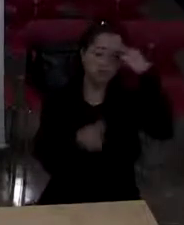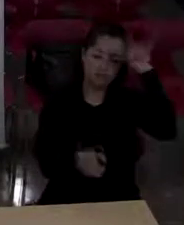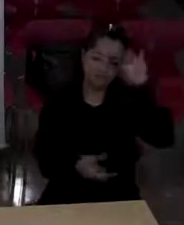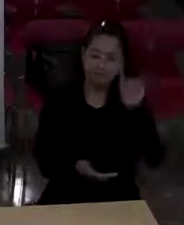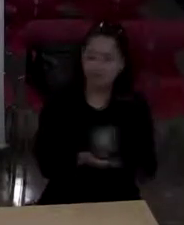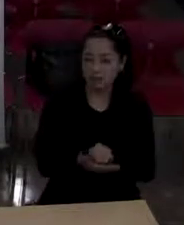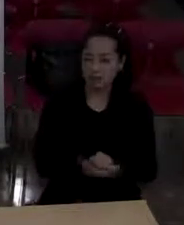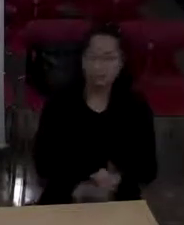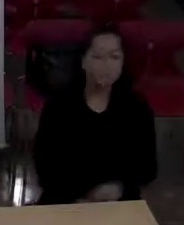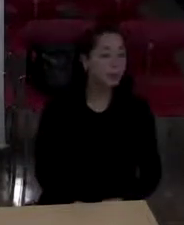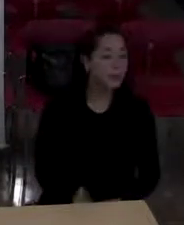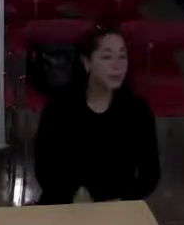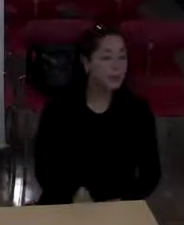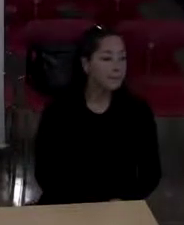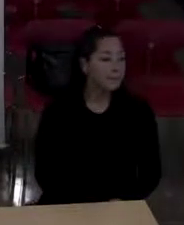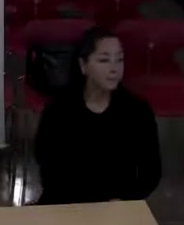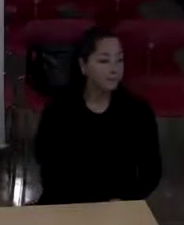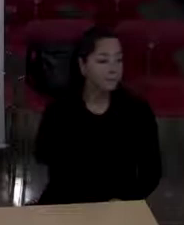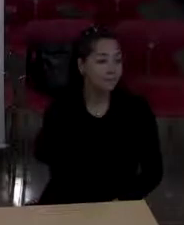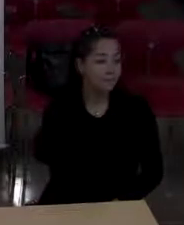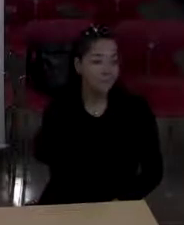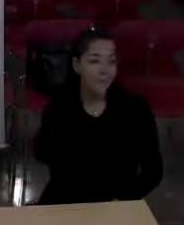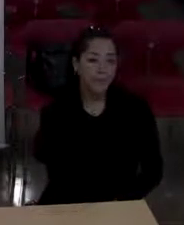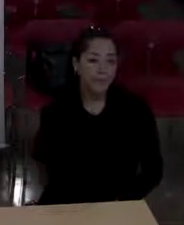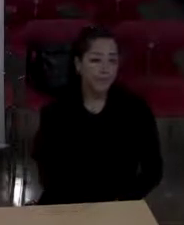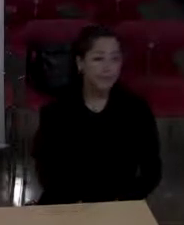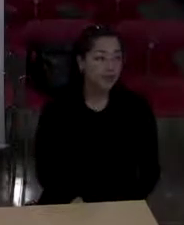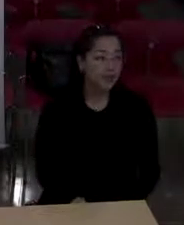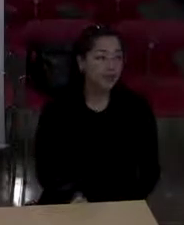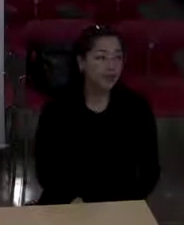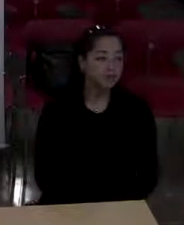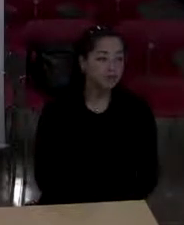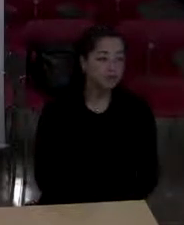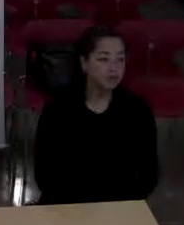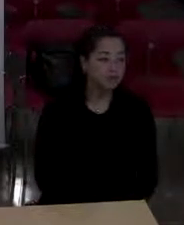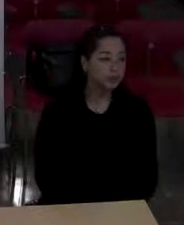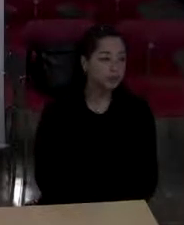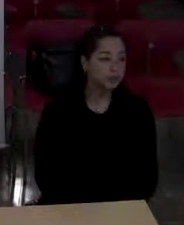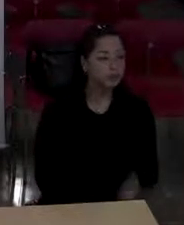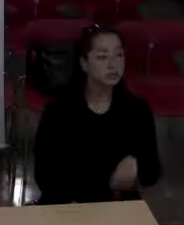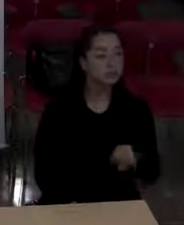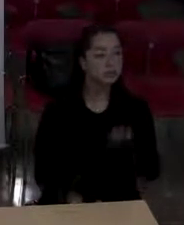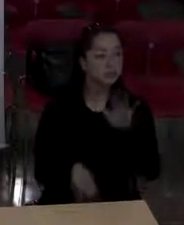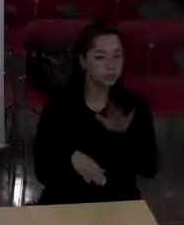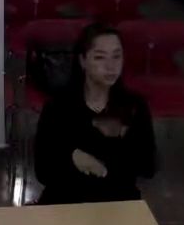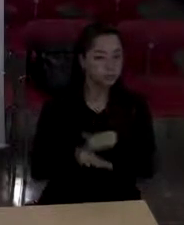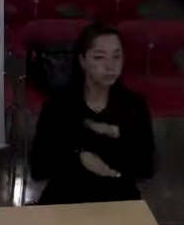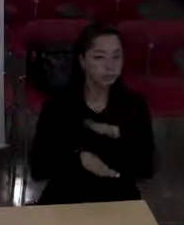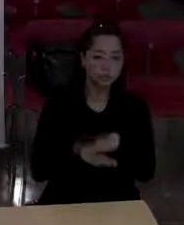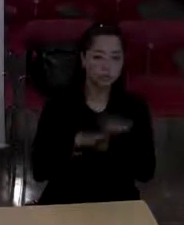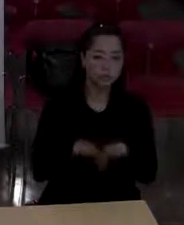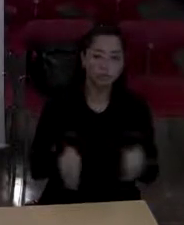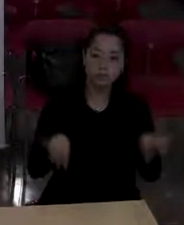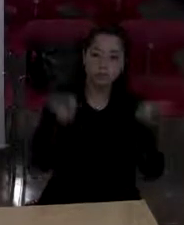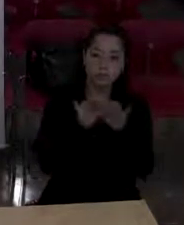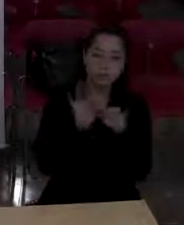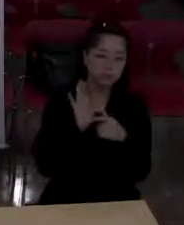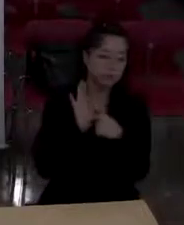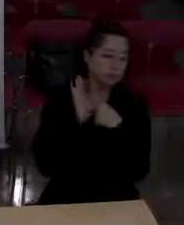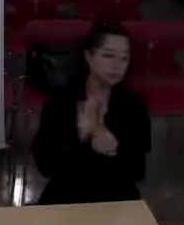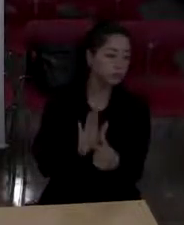Entonces vemos cómo en la exploración del medio la expresión verbal debe ser considerada, ya que la manipulación de objetos,